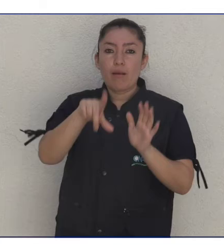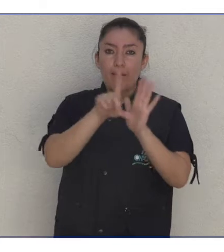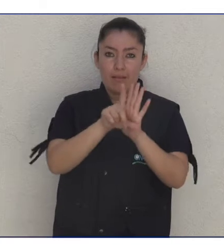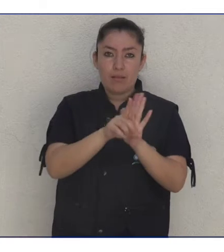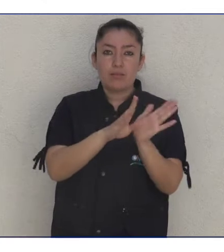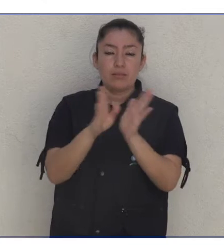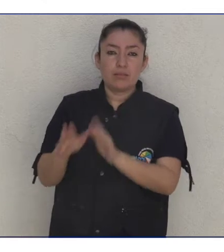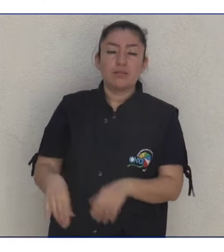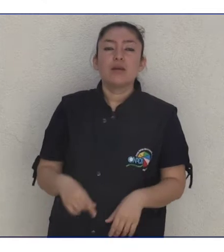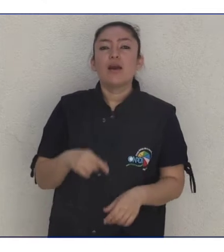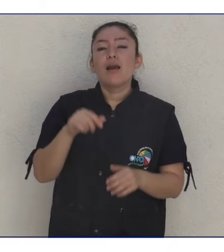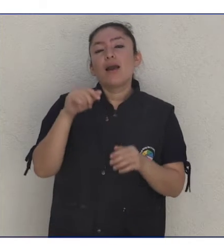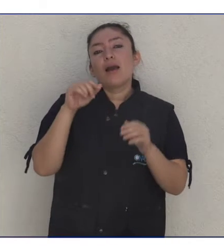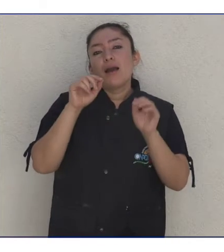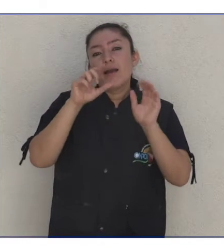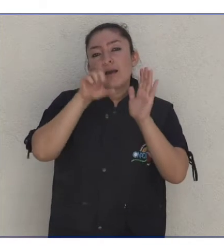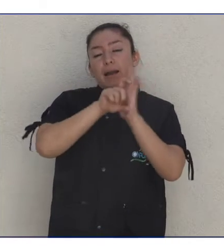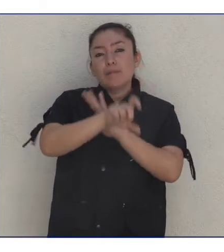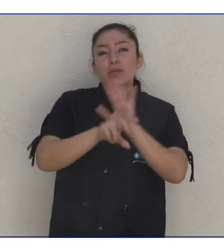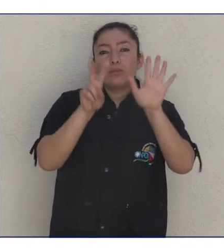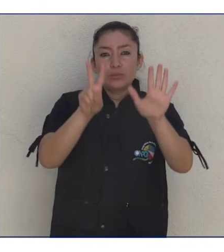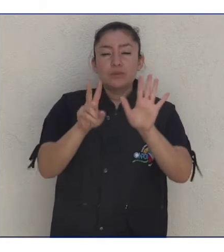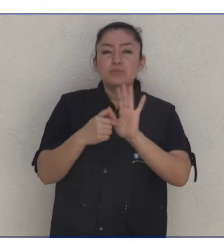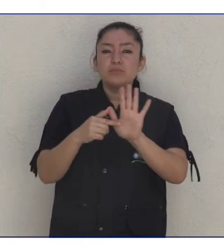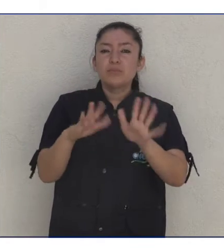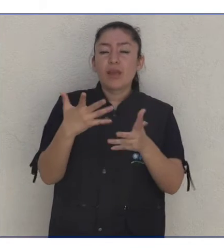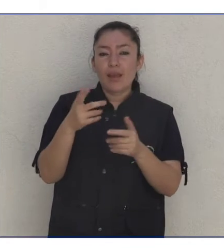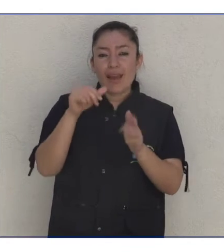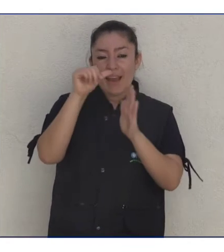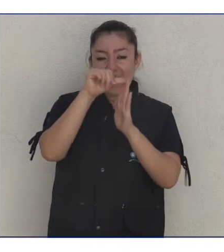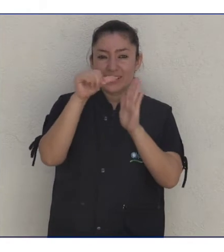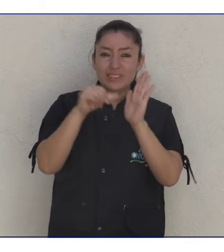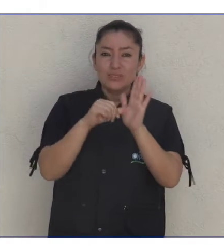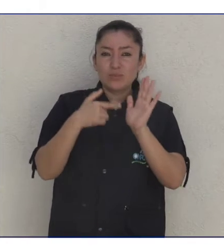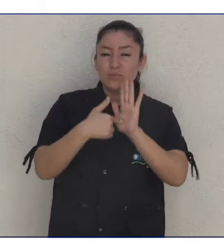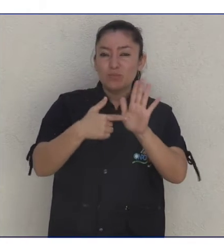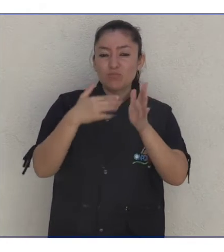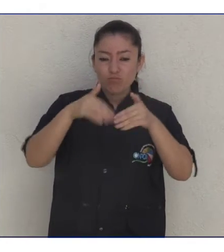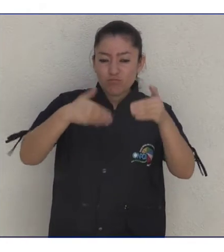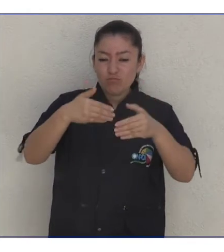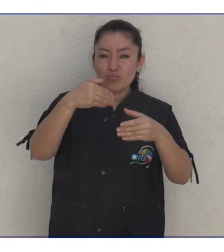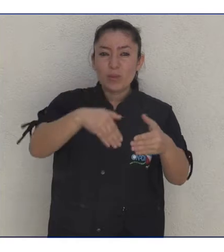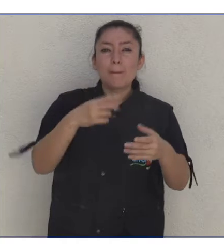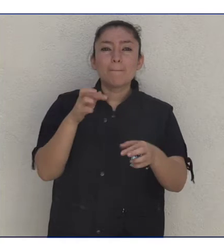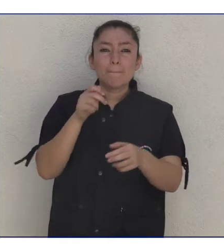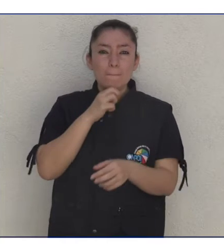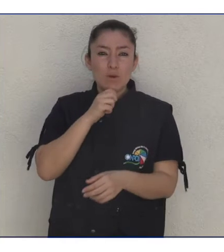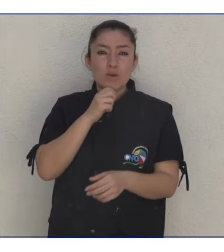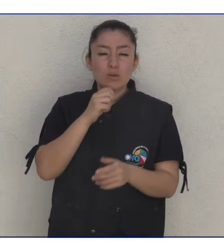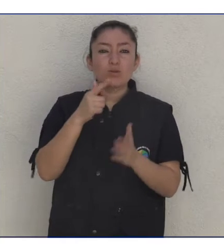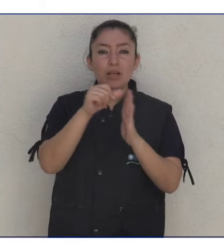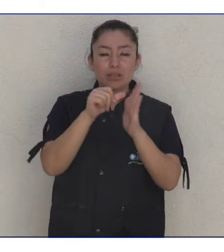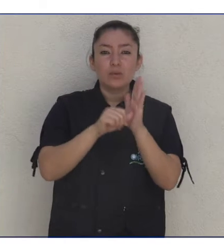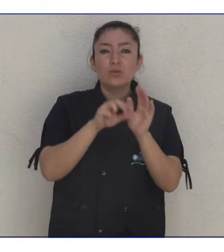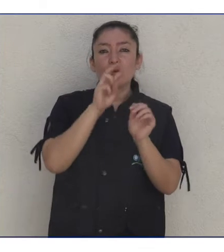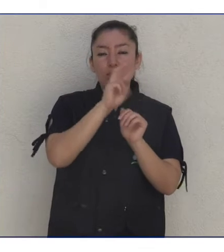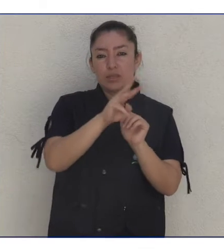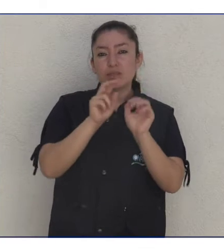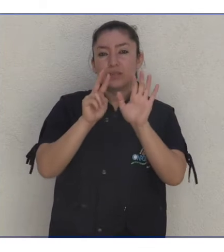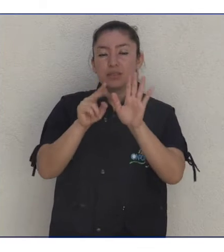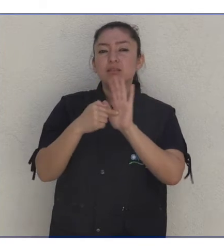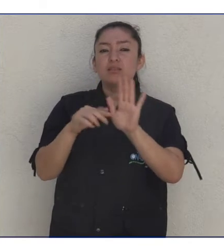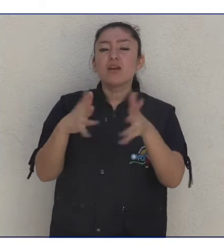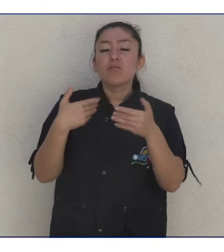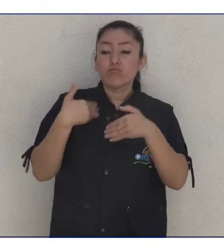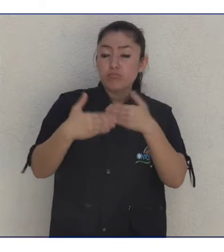ley. Capítulo 7. Archivos públicos. Artículo 36. Salvaguarda de documentos.